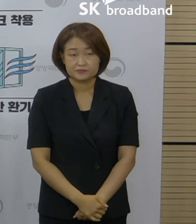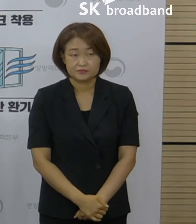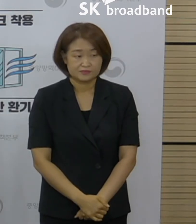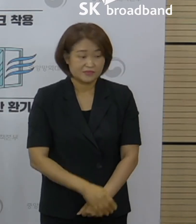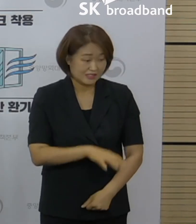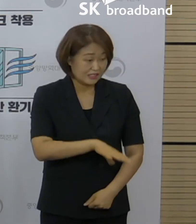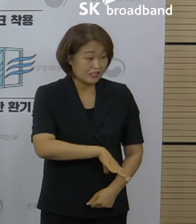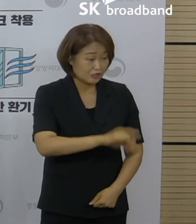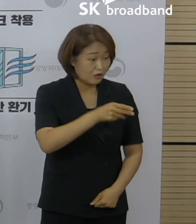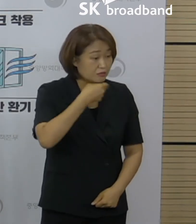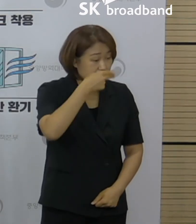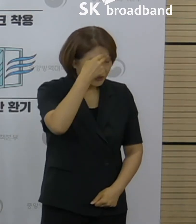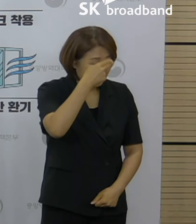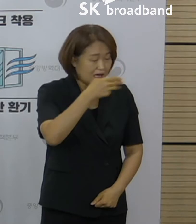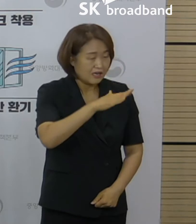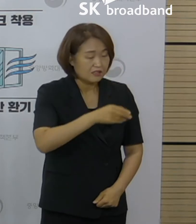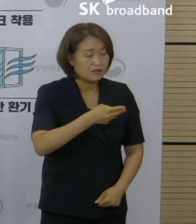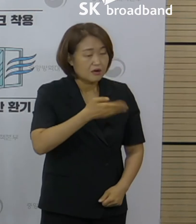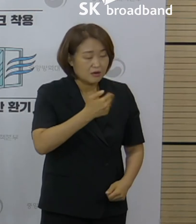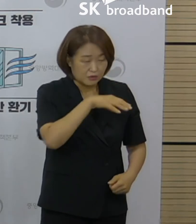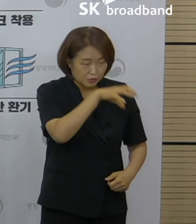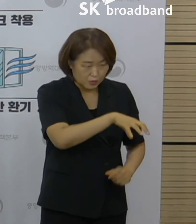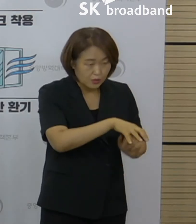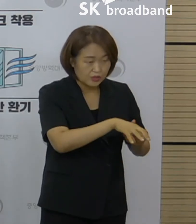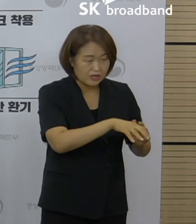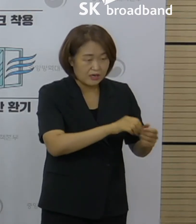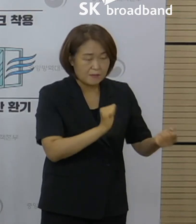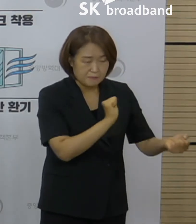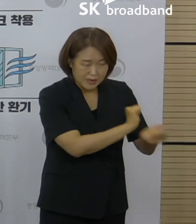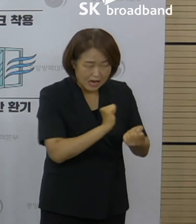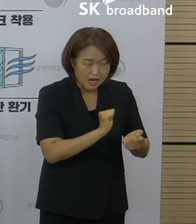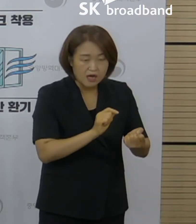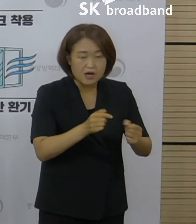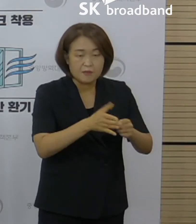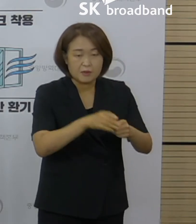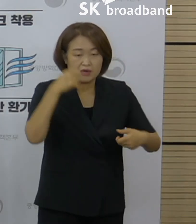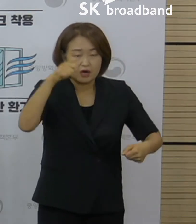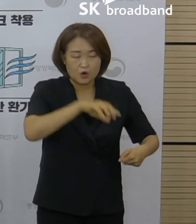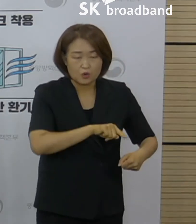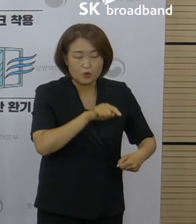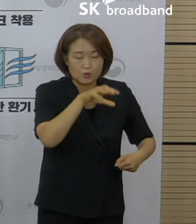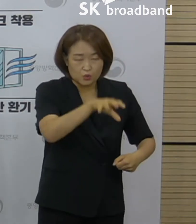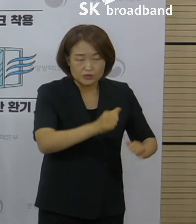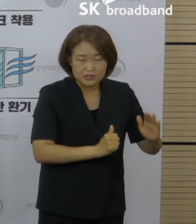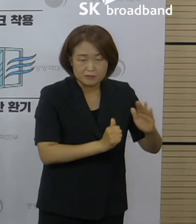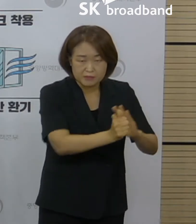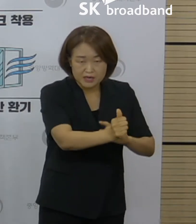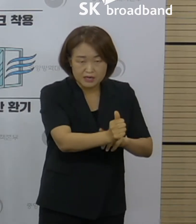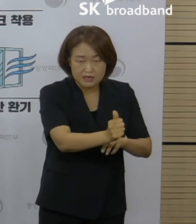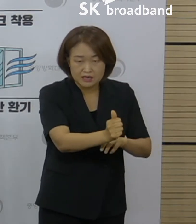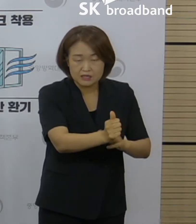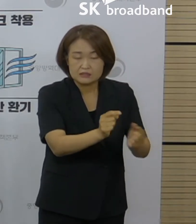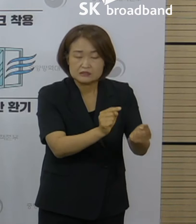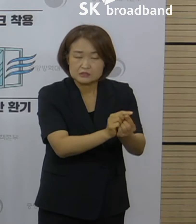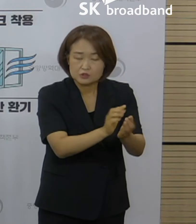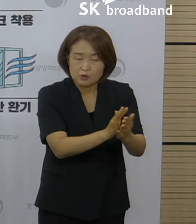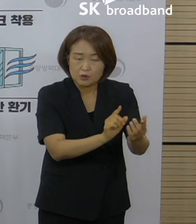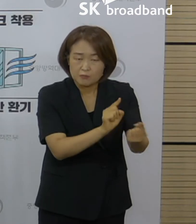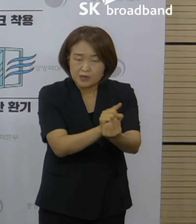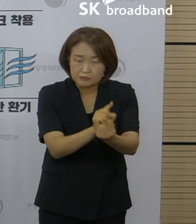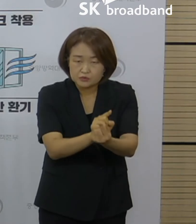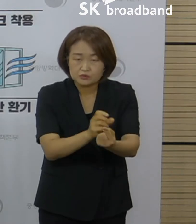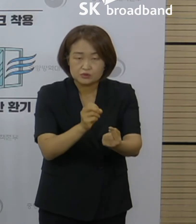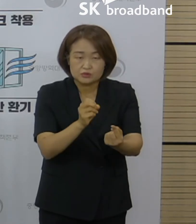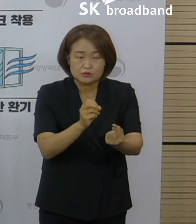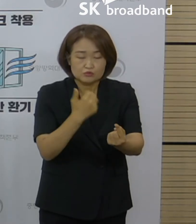나밤바에서 최초 확진자하고 마포구 댄스 연습실하고의 직접적인 뭐 접촉력 방문역까지는